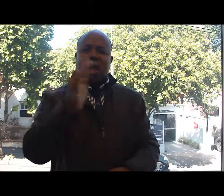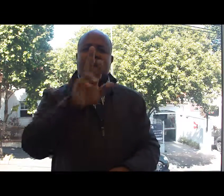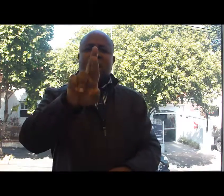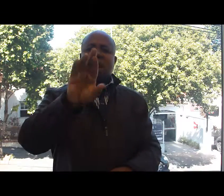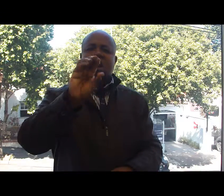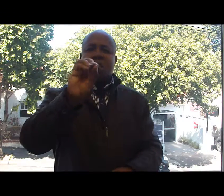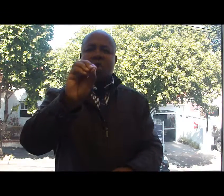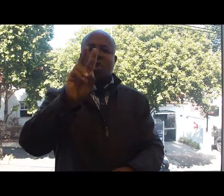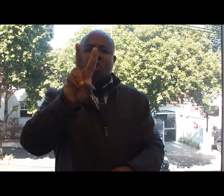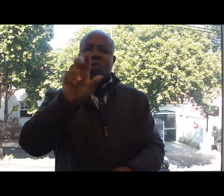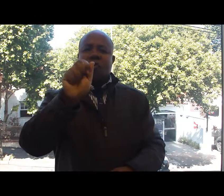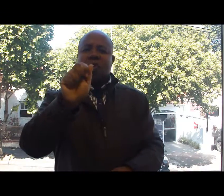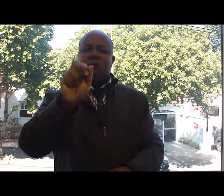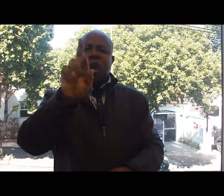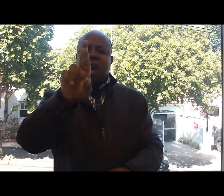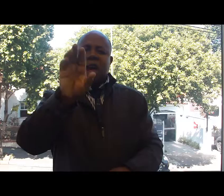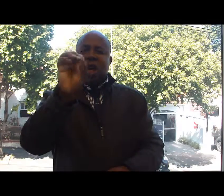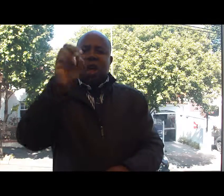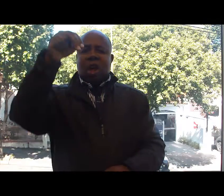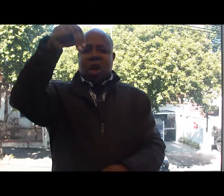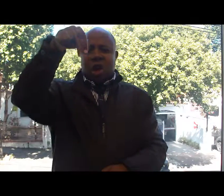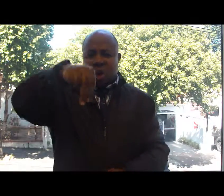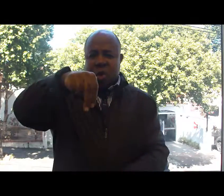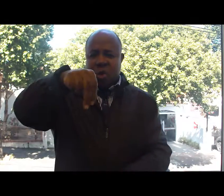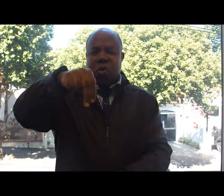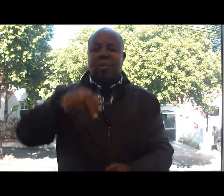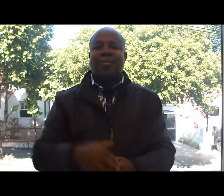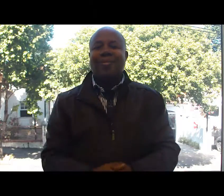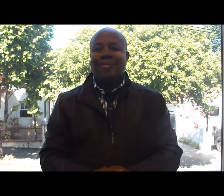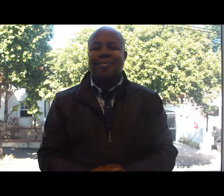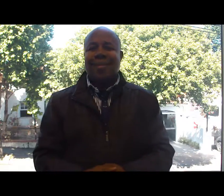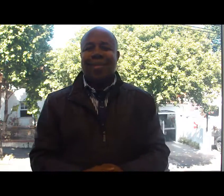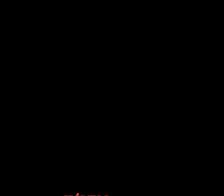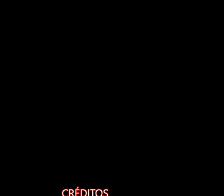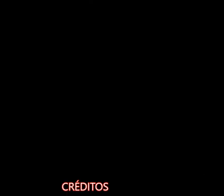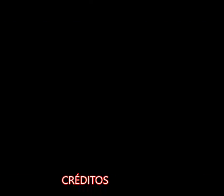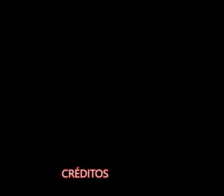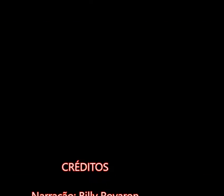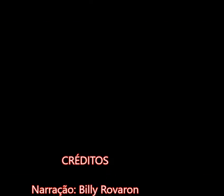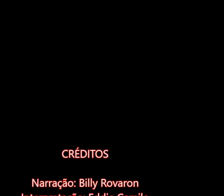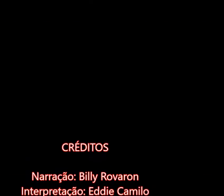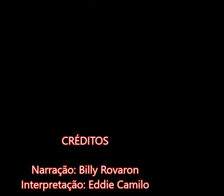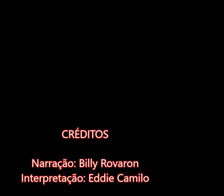tchau, tchau, tchau, tchau.